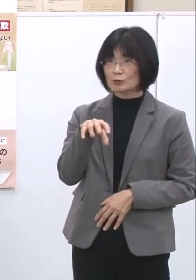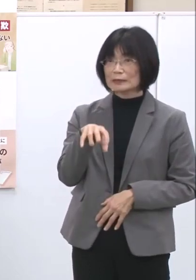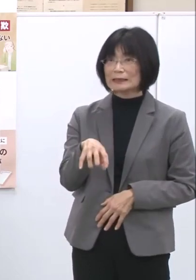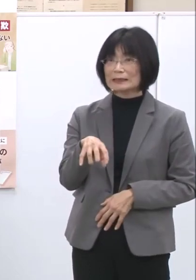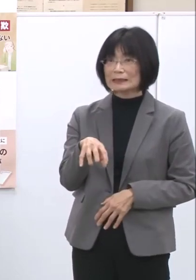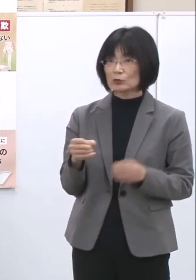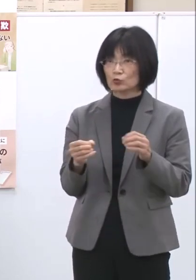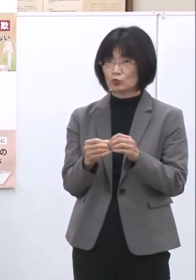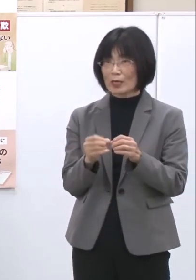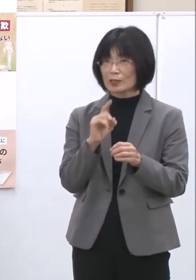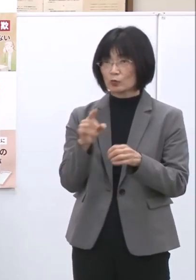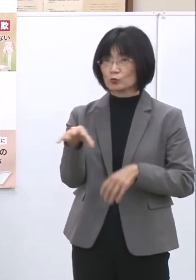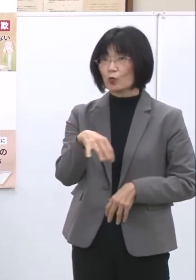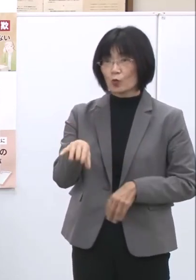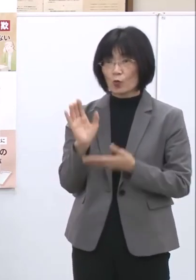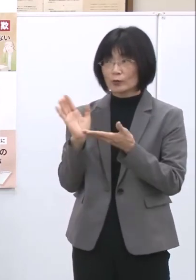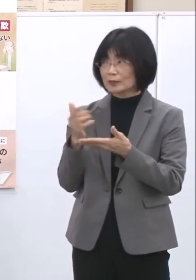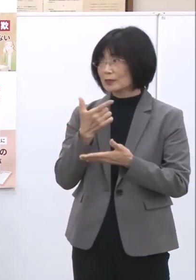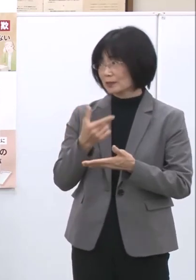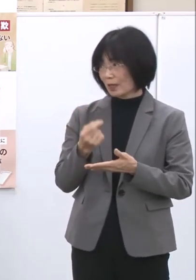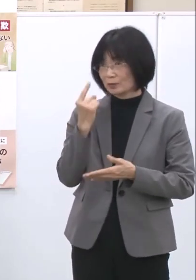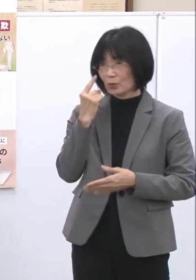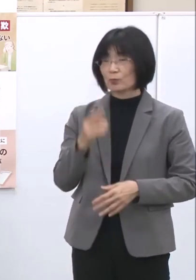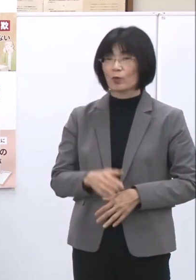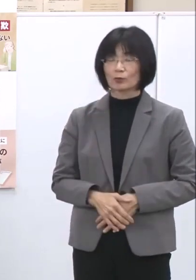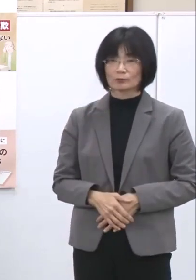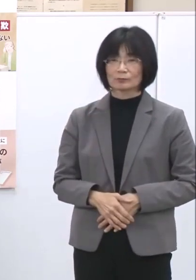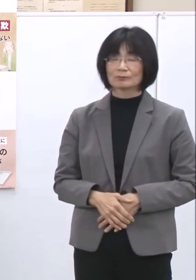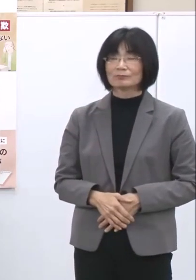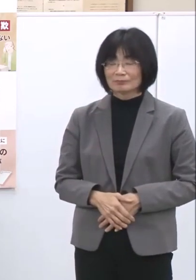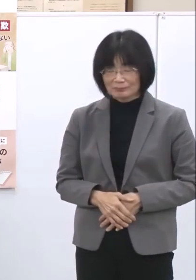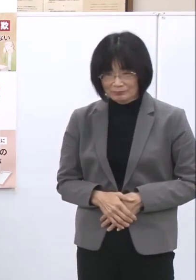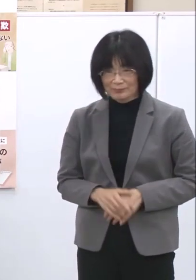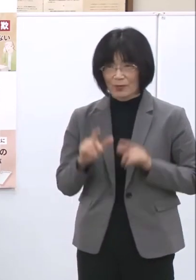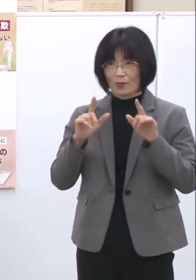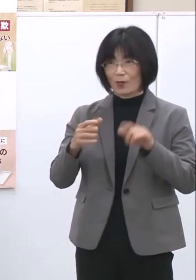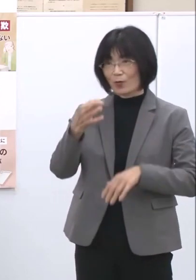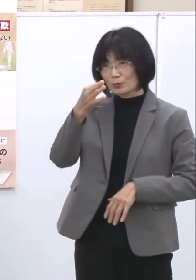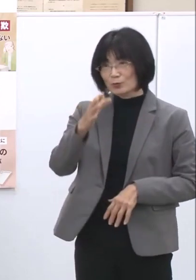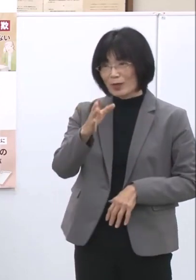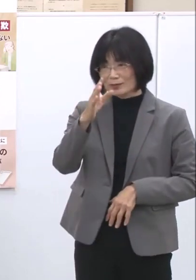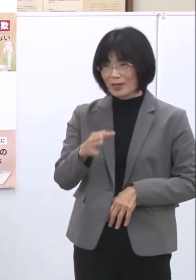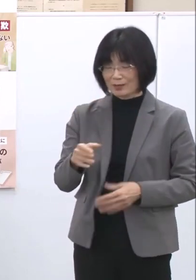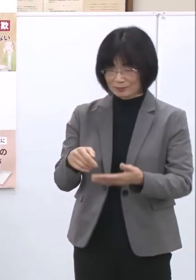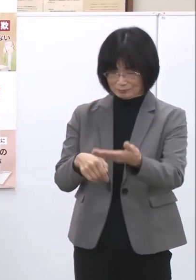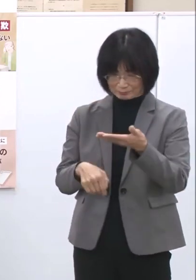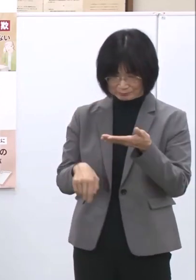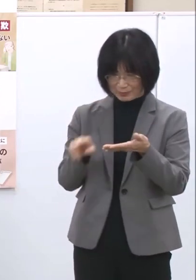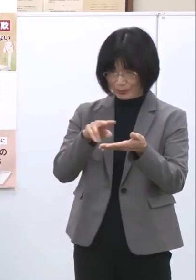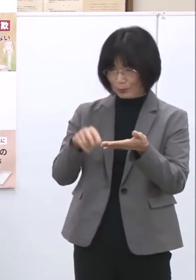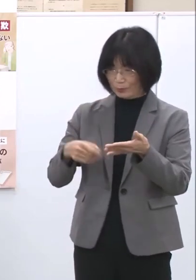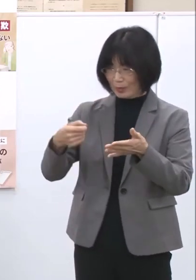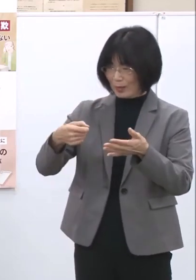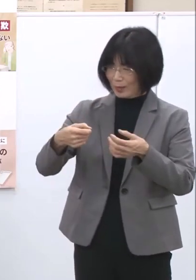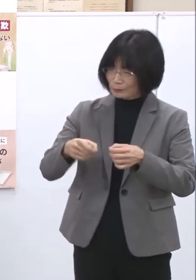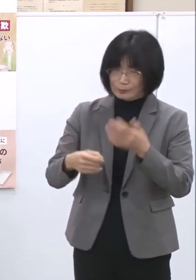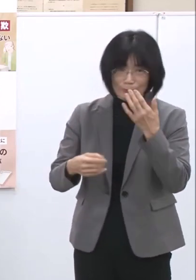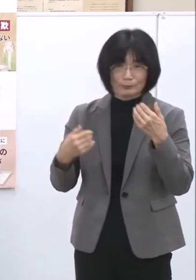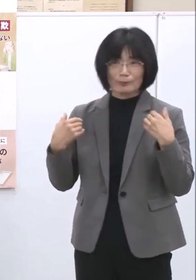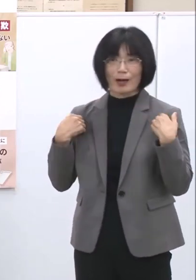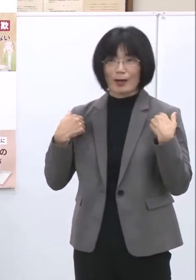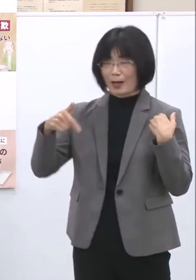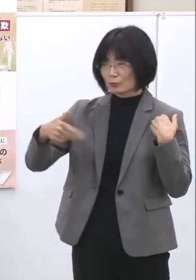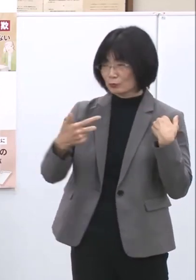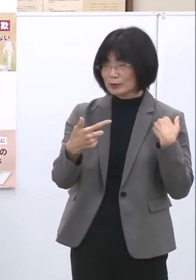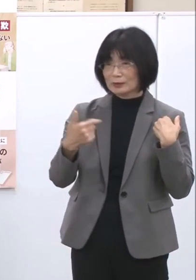っしゃるのかということを教えてください。 すいません、まだちょっと詳細見れてなくて、で、府市の案もまだ取りまとめ